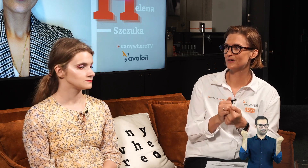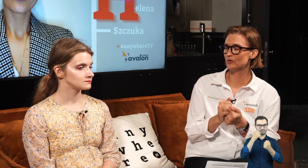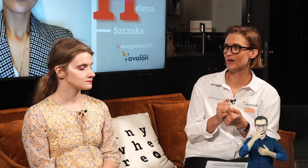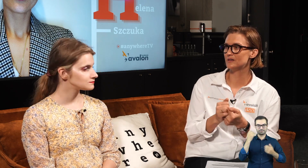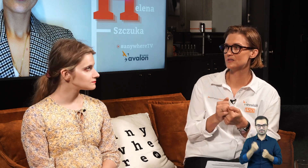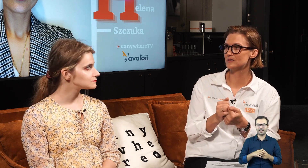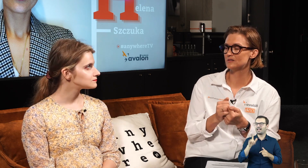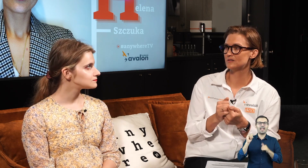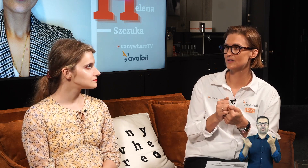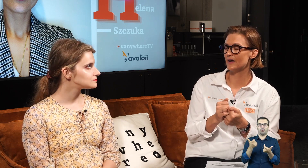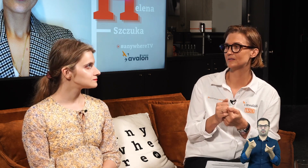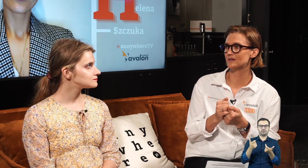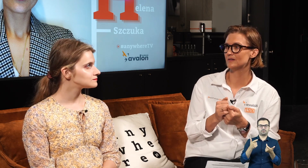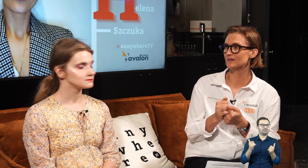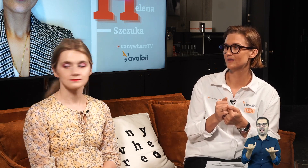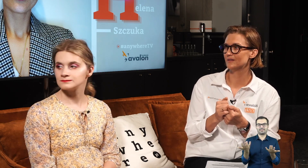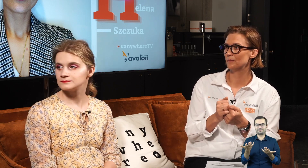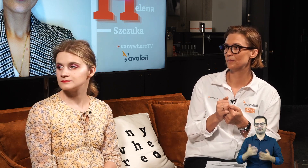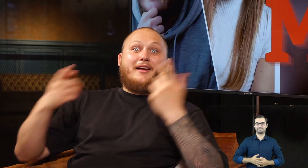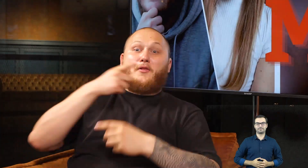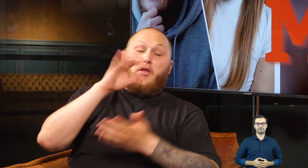że oddajesz ten charakter?